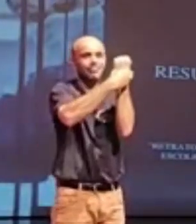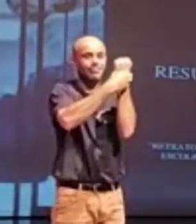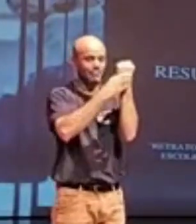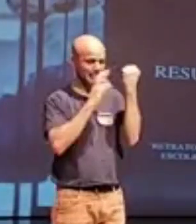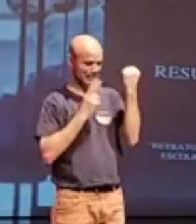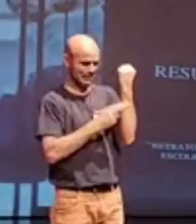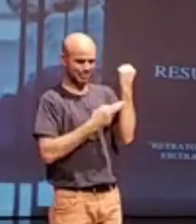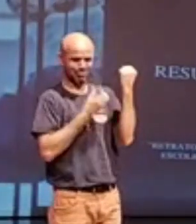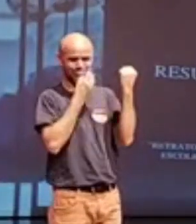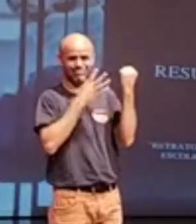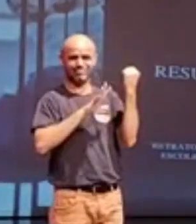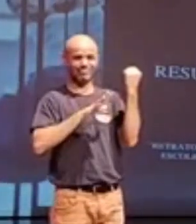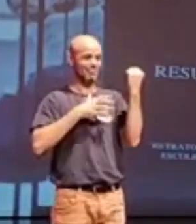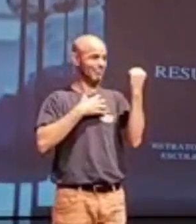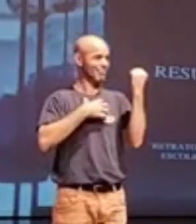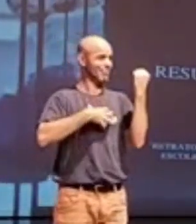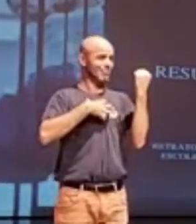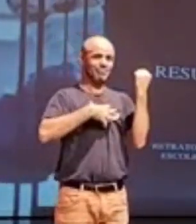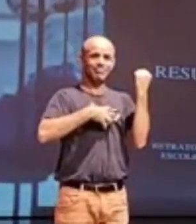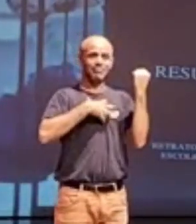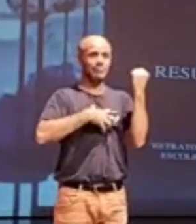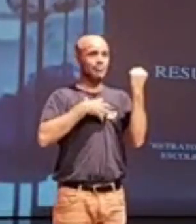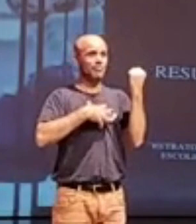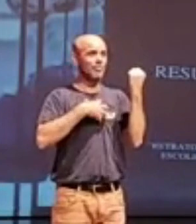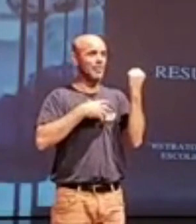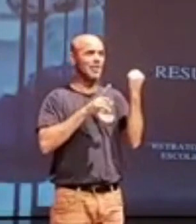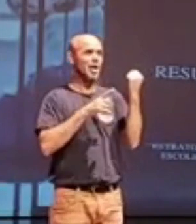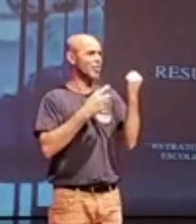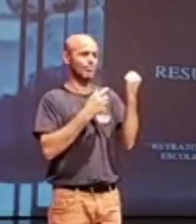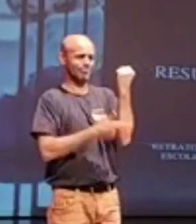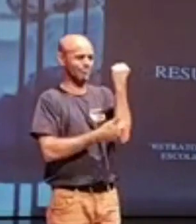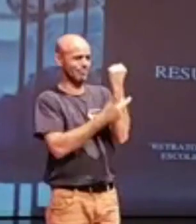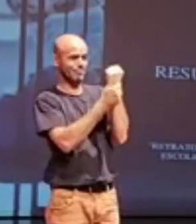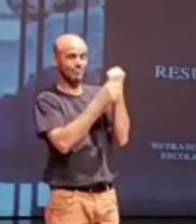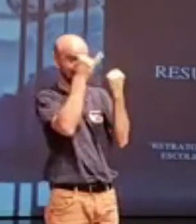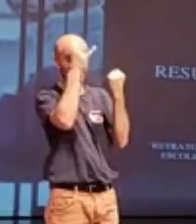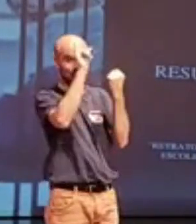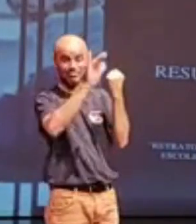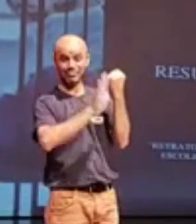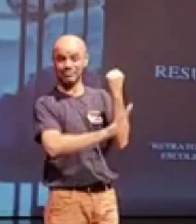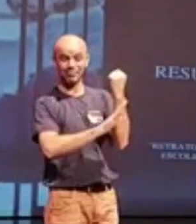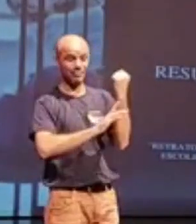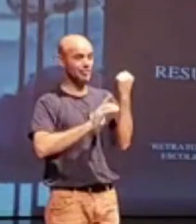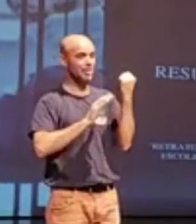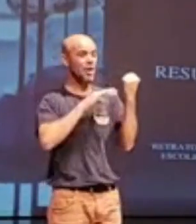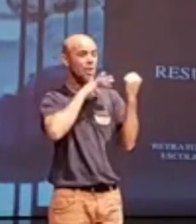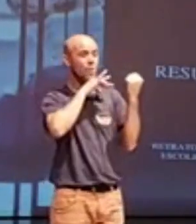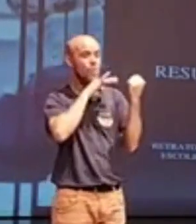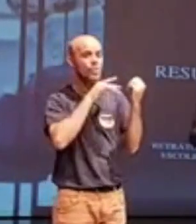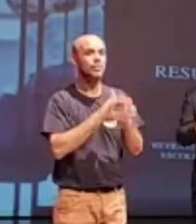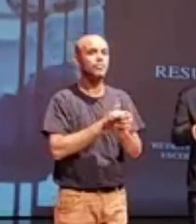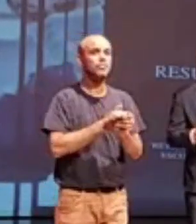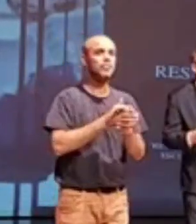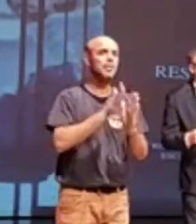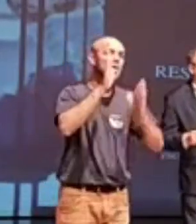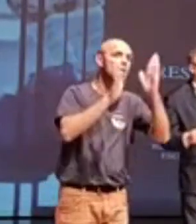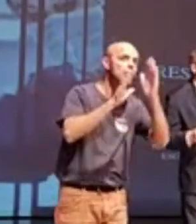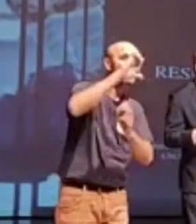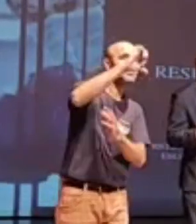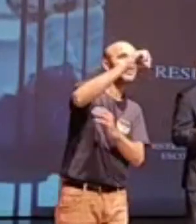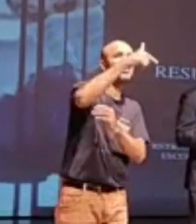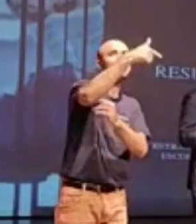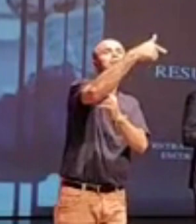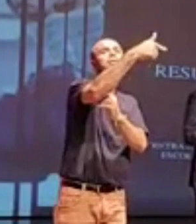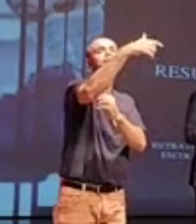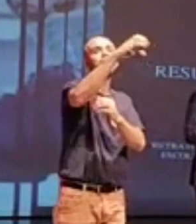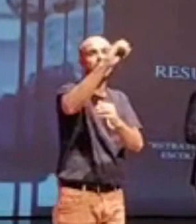que alguns autores na época até não recomendavam o tratamento cirúrgico. Depois da década de 70, mais ou menos, foi criada